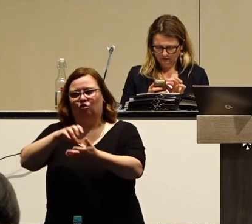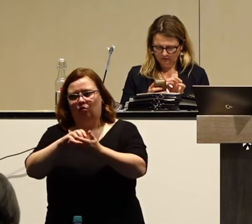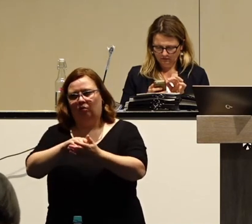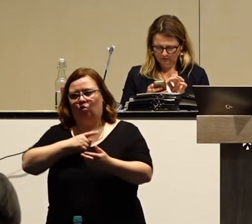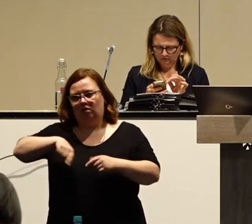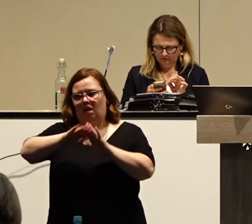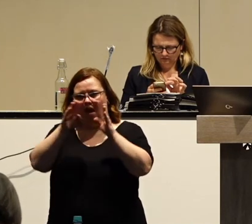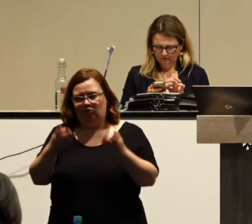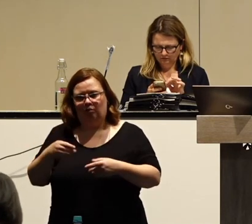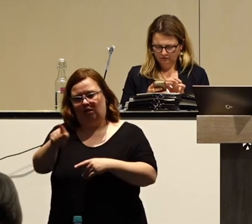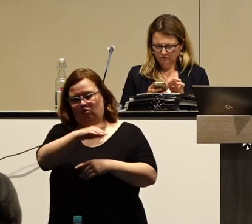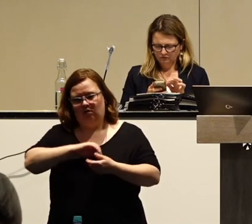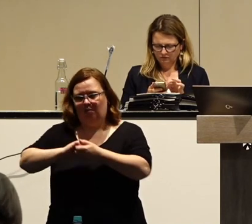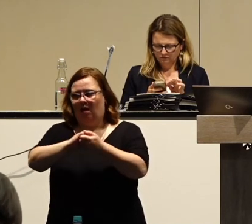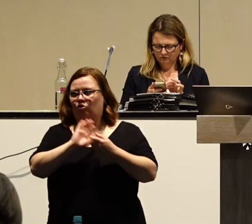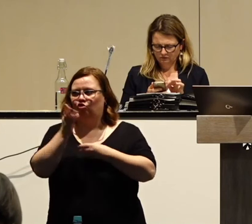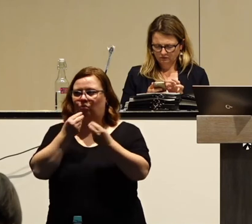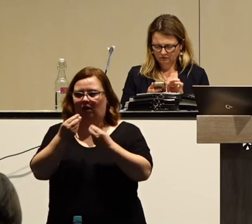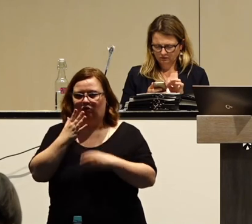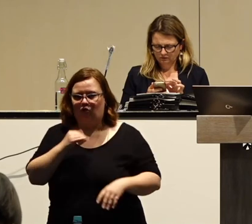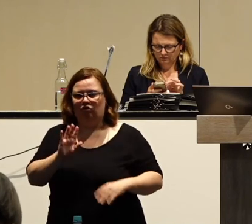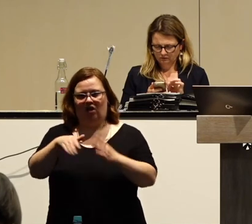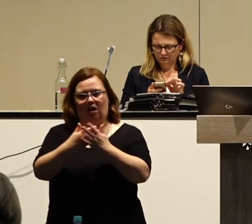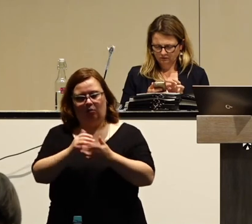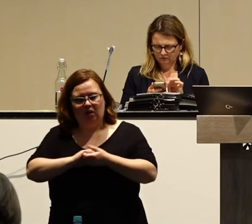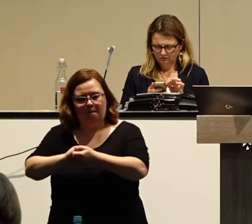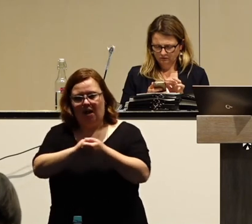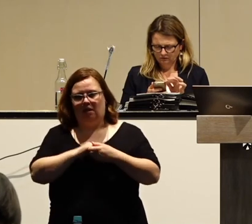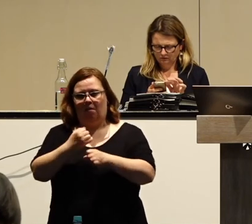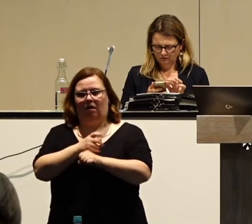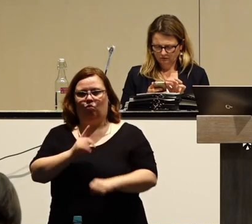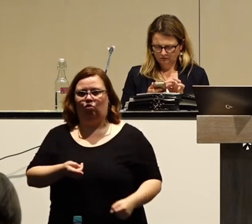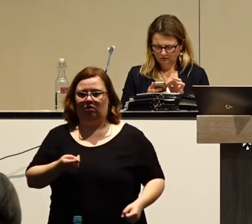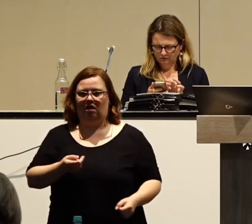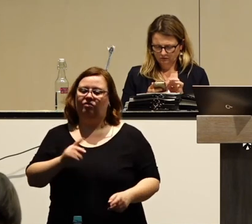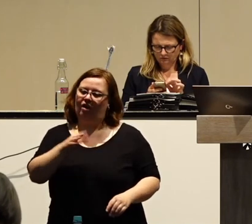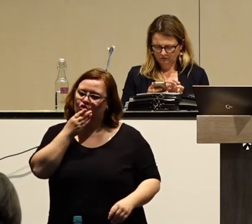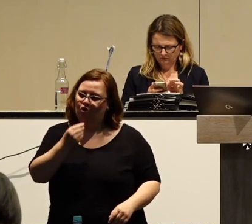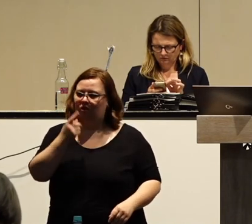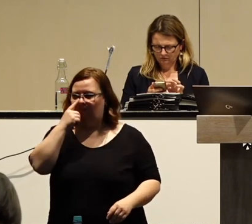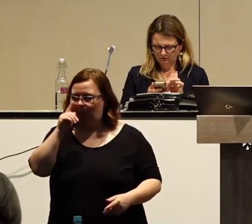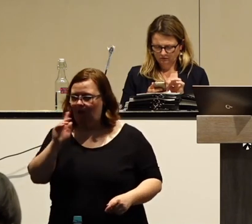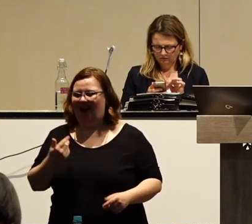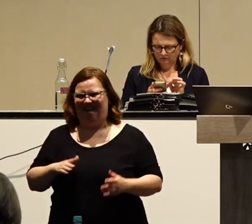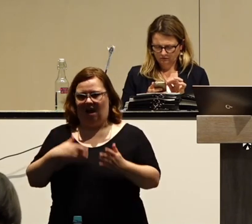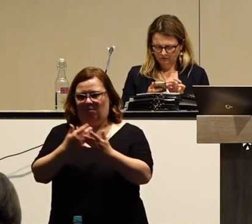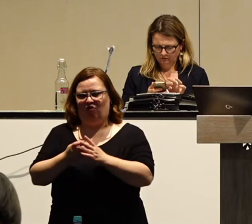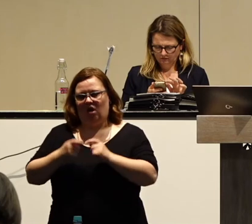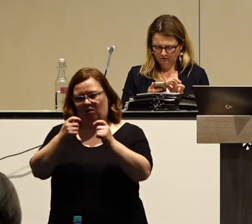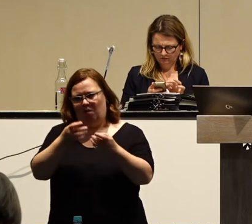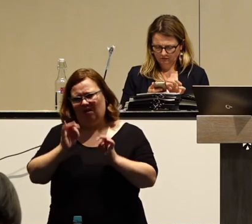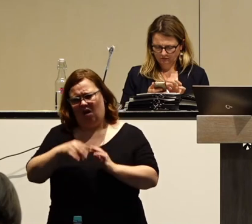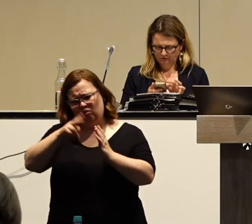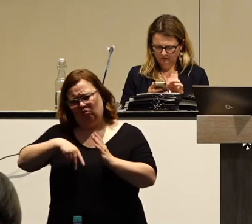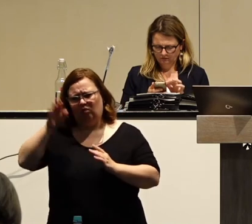unseren Einrichtungen, mit ihnen ins Gespräch kommen sollen, um die Angebote gemeinsam zu machen. Es wäre schön, wenn Sie bei der Einbringung von Anträgen noch ab und